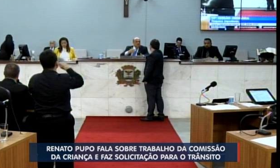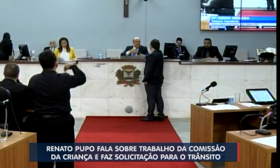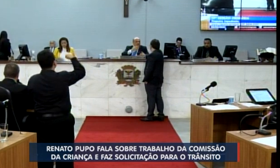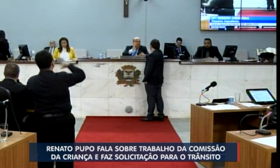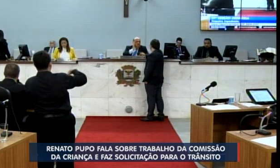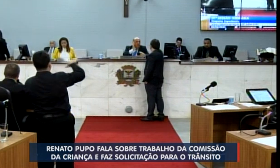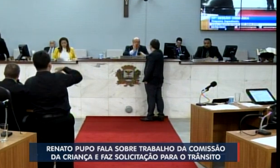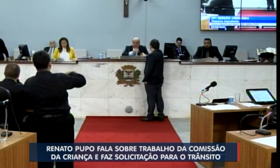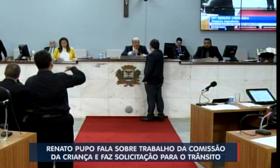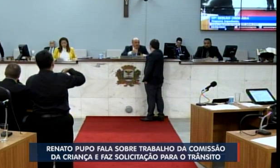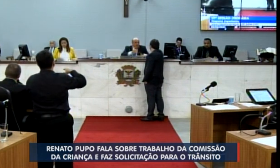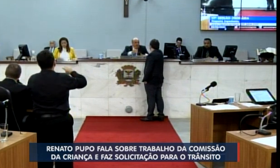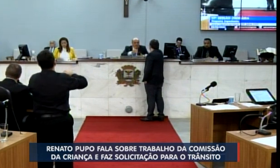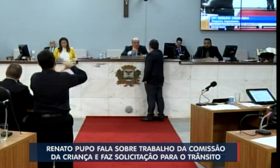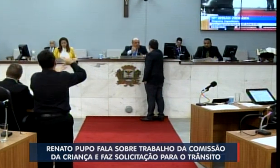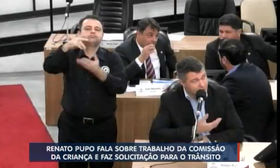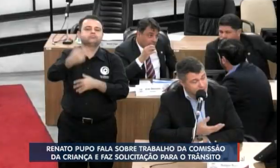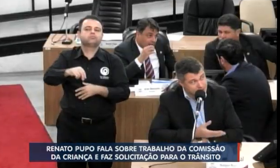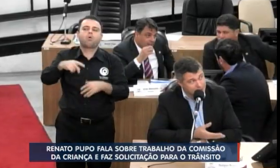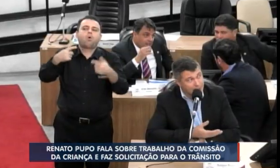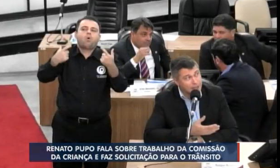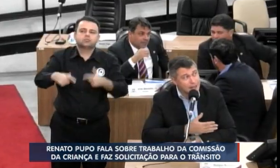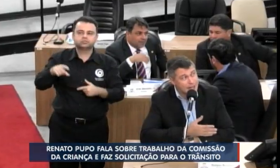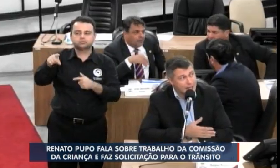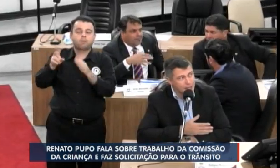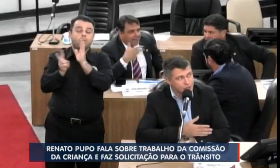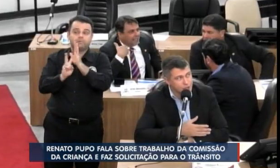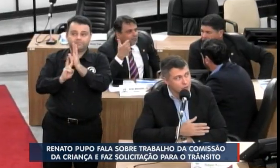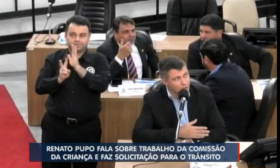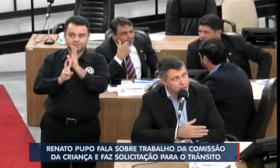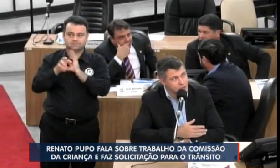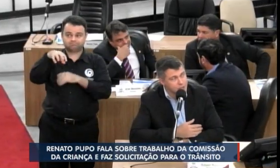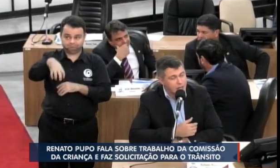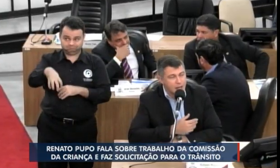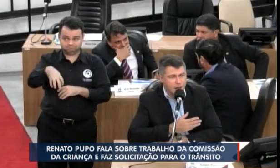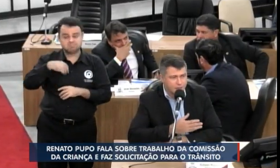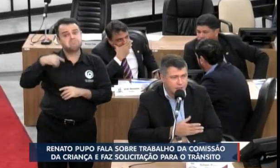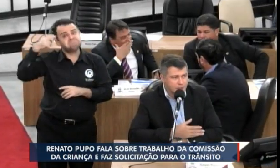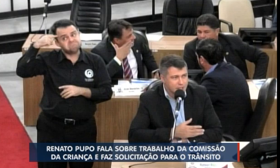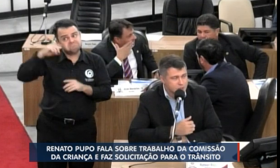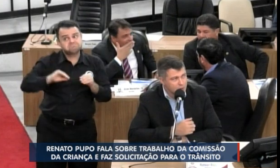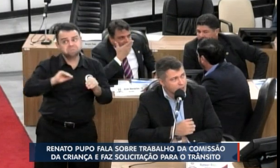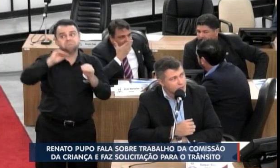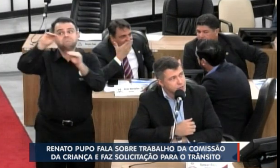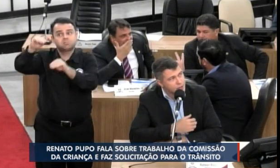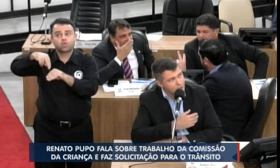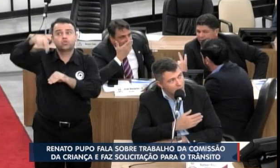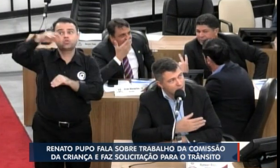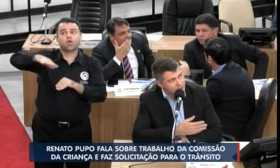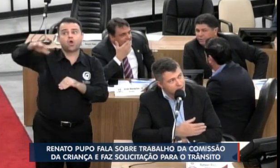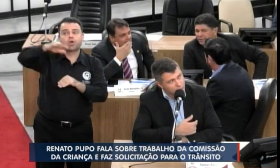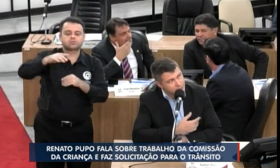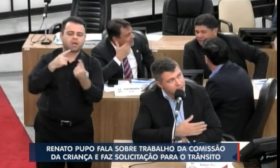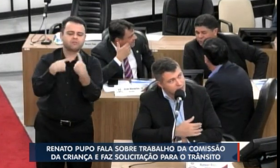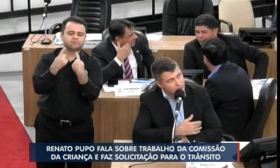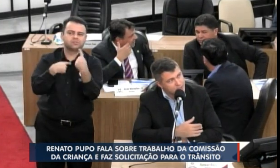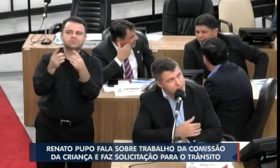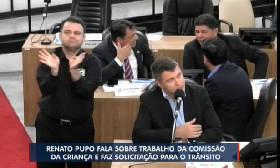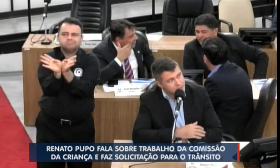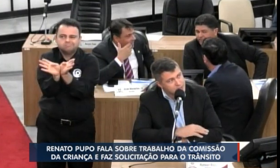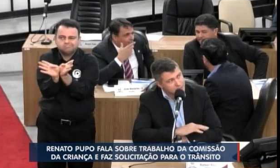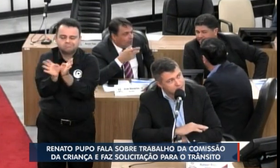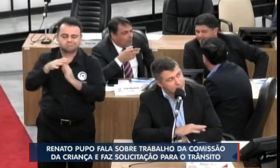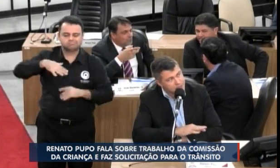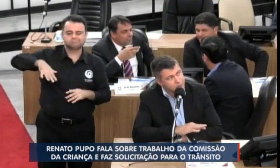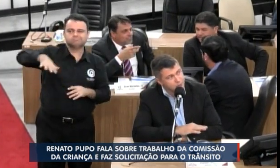Salles. Ao meu ver, deveria estar na região norte, Avenida Mirassolândia, ou ali no Linhão, mais